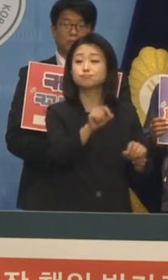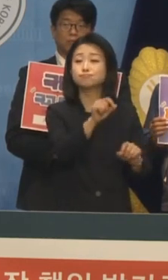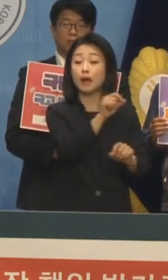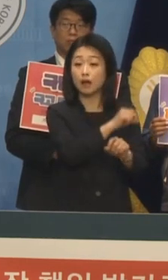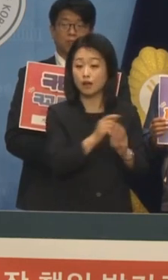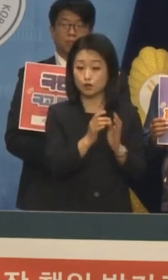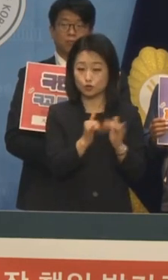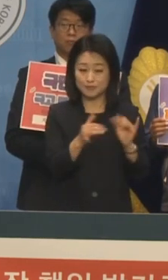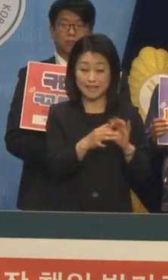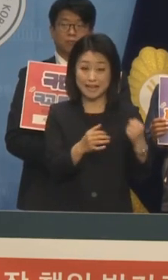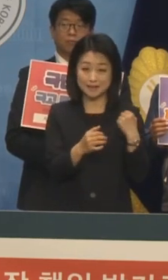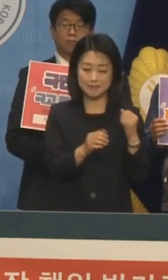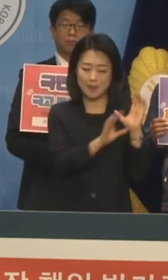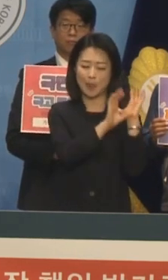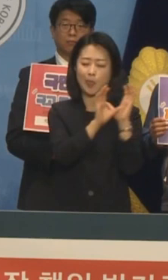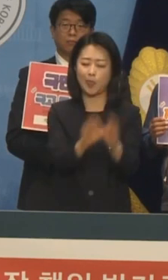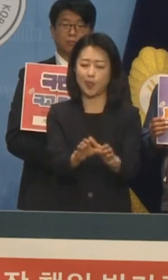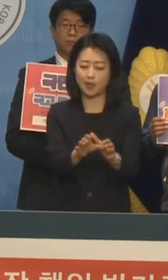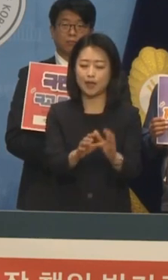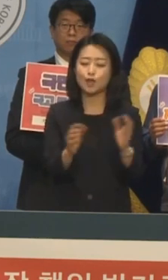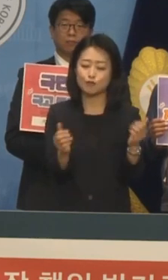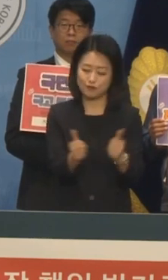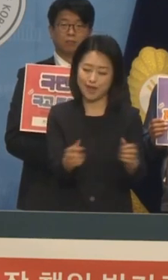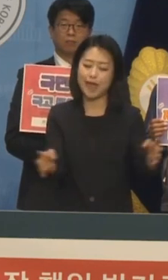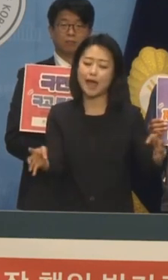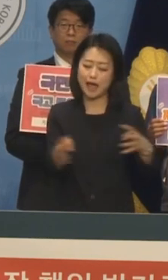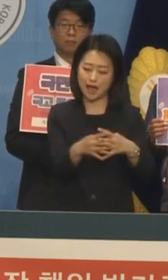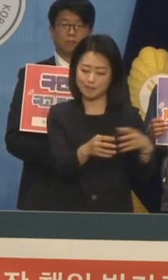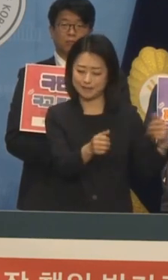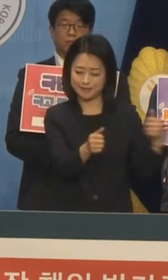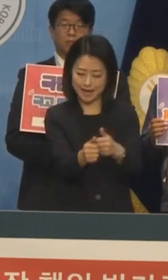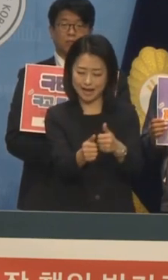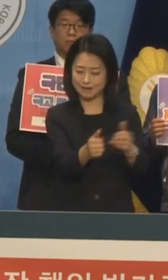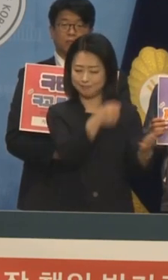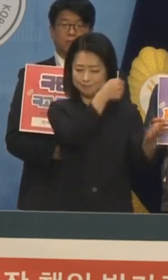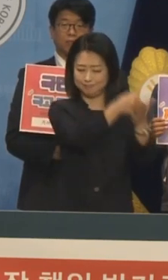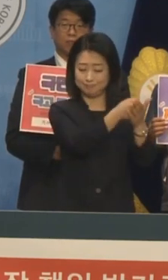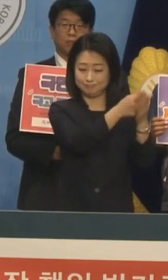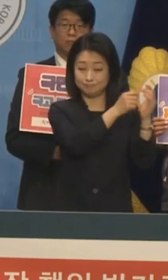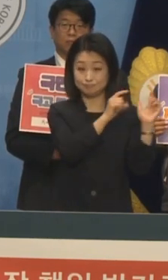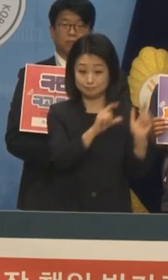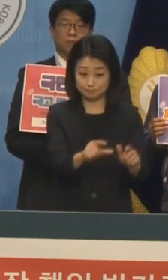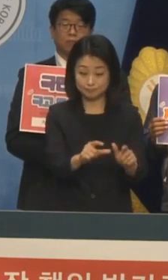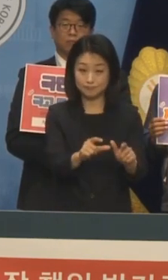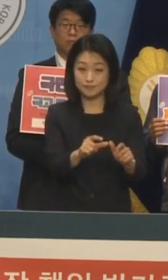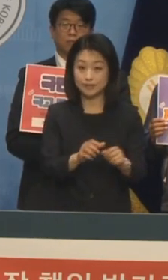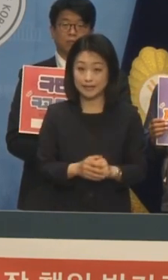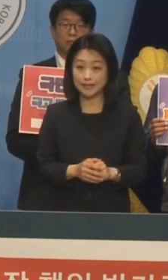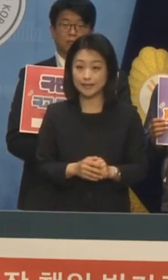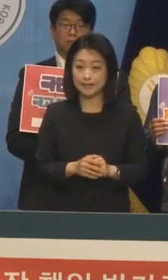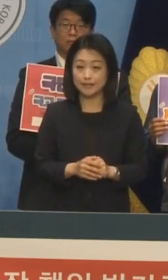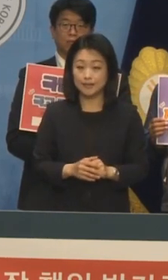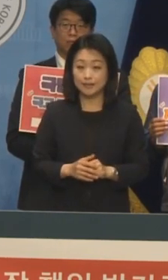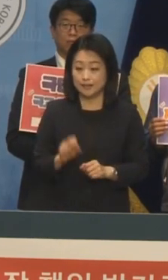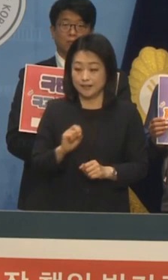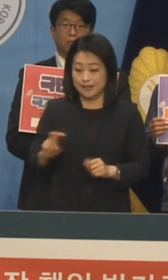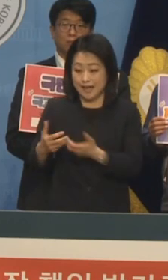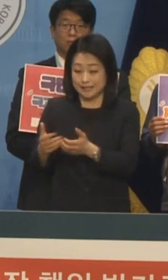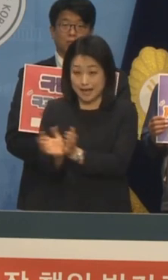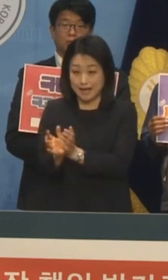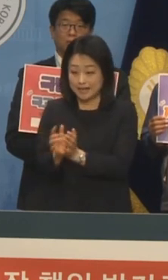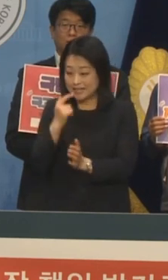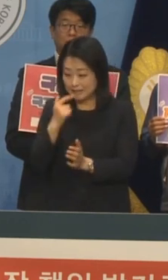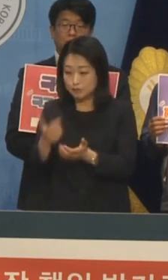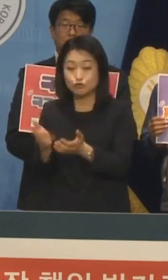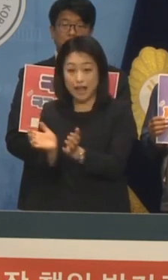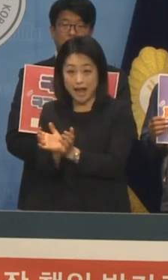여당인 국민의힘에게 국회에서 합의된 연금 개혁안대로 연금 개혁을 하겠다고 했습니다. 그래서 야당인 민주당이 170석을 넘는